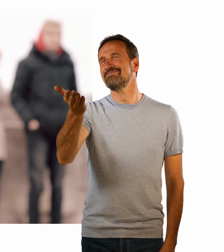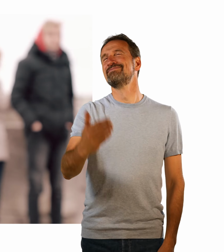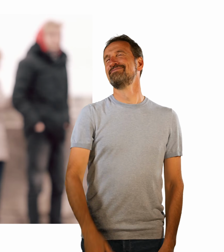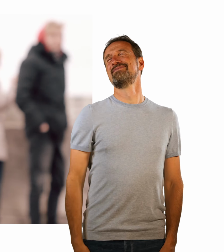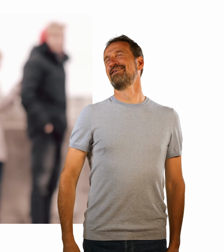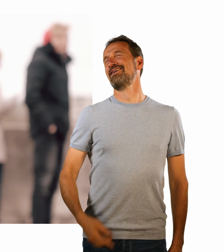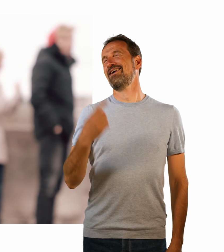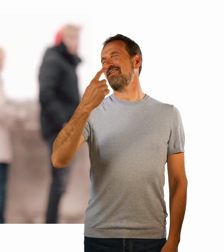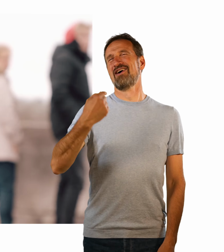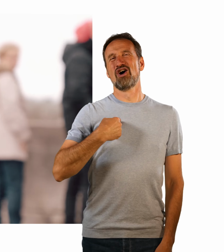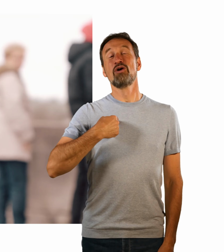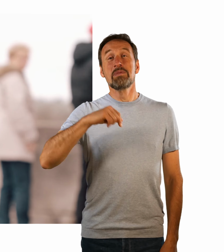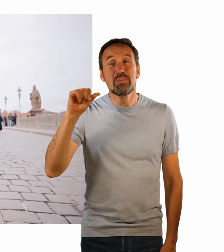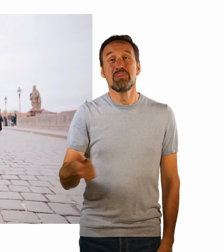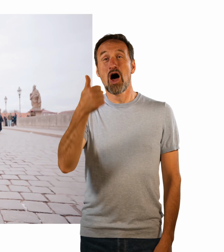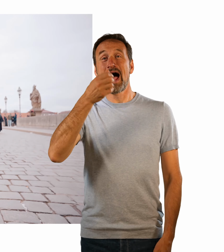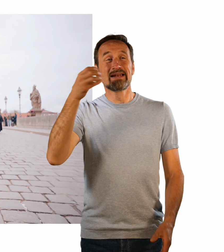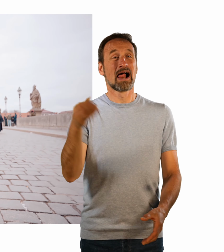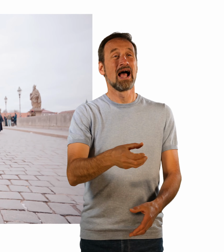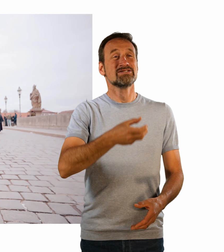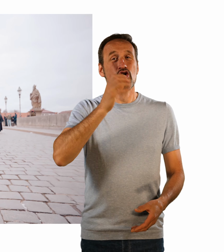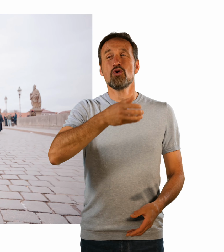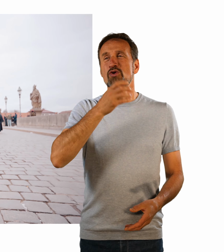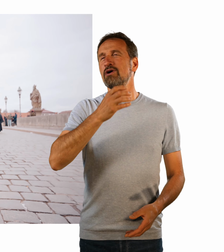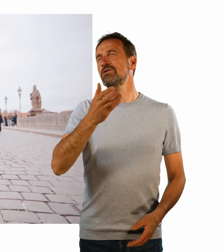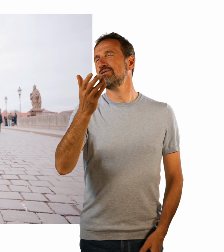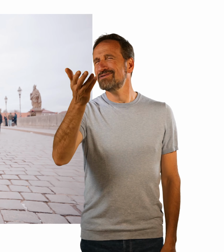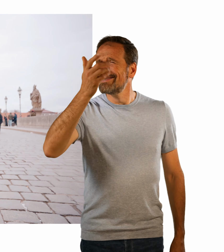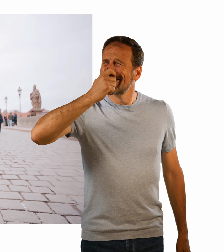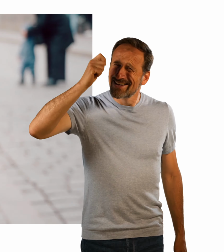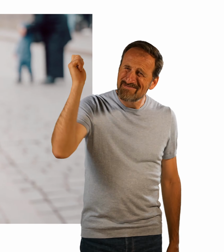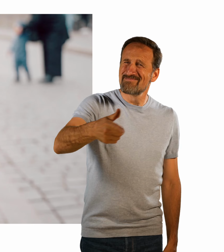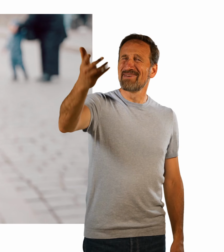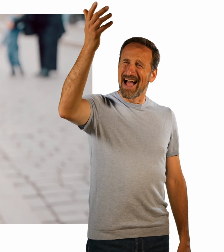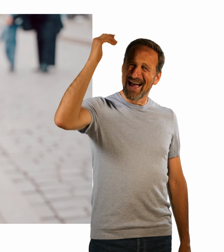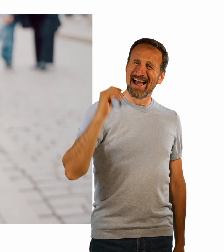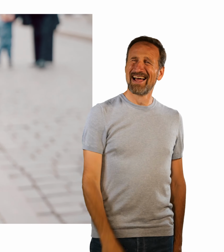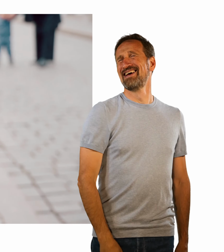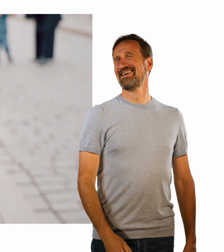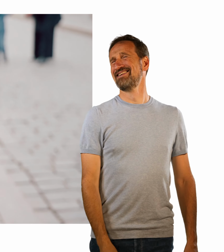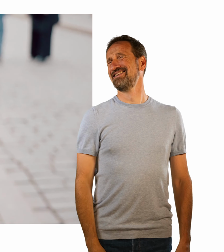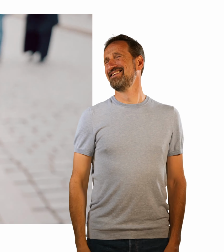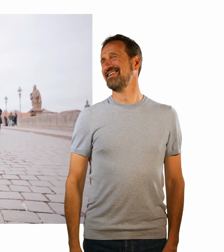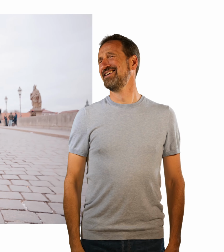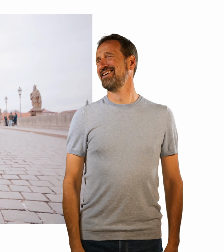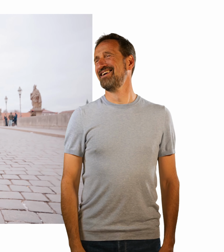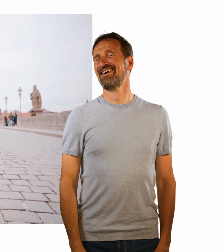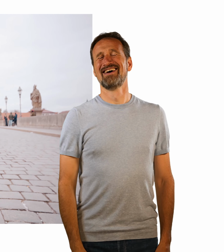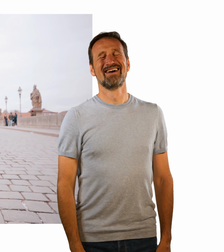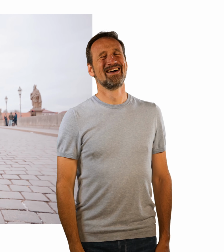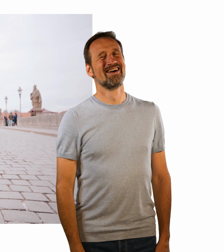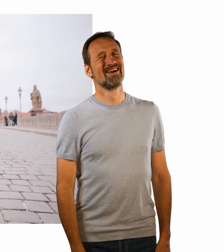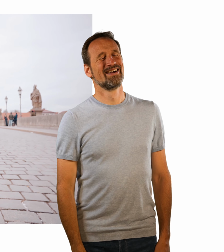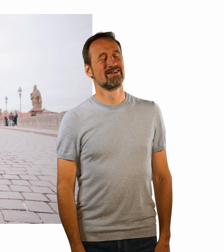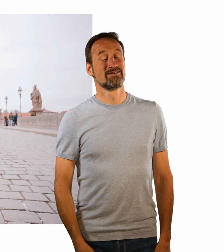ihr seid so Idioten, warum hab ich dieses Scheiß Glas noch mal getrunken? Ey, ihr seid so Idioten! In dem